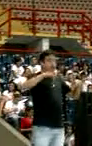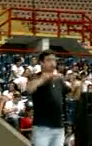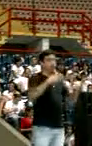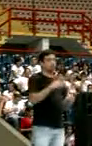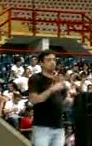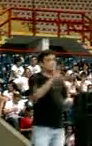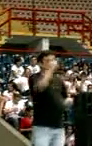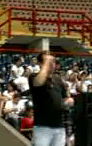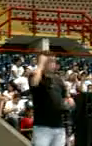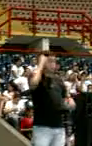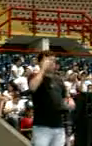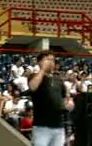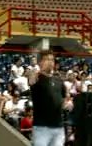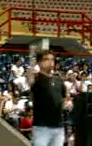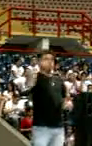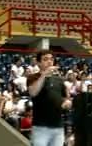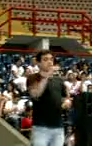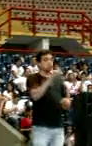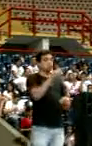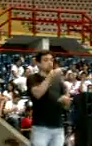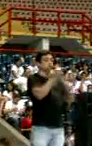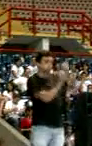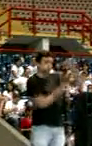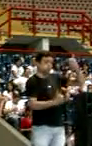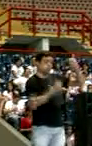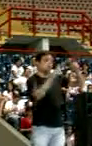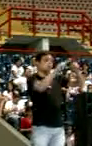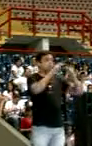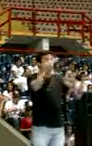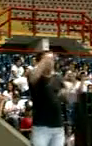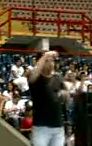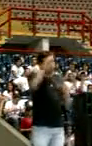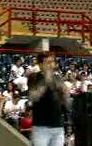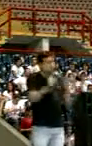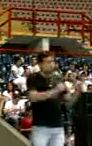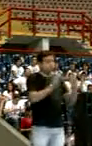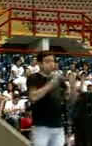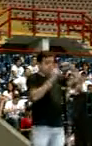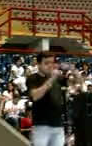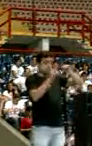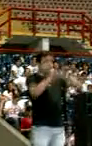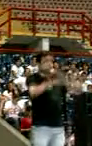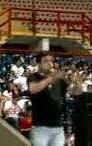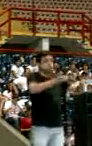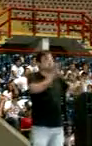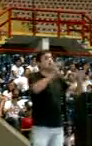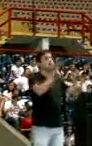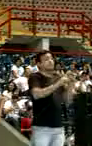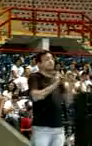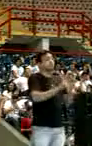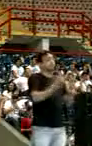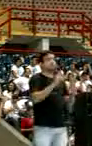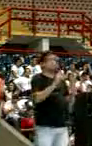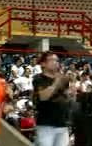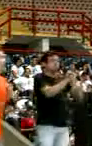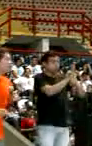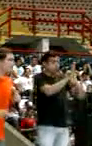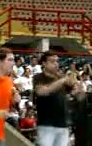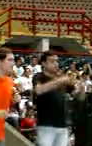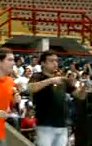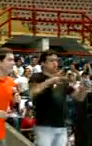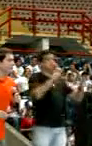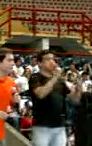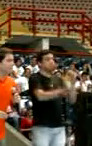A igreja continua influente e a burguesia crescendo. Beleza? Idade Média foi essa transição. Para encerrar